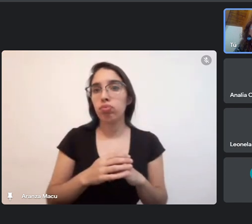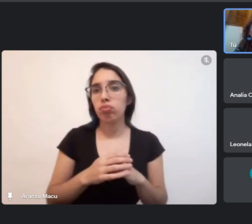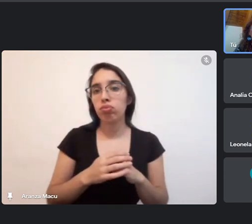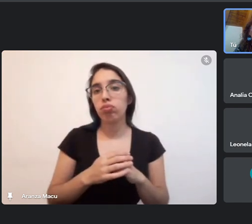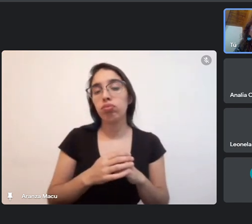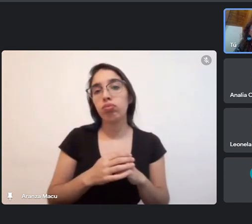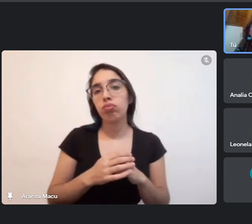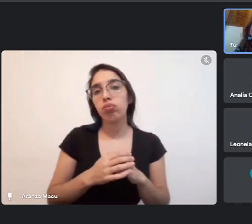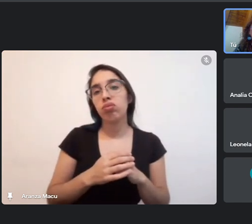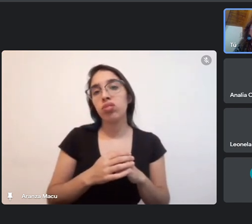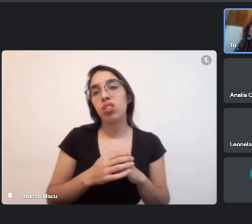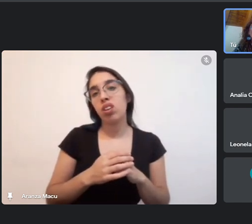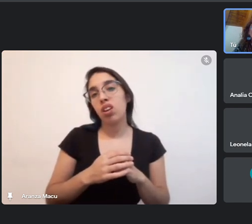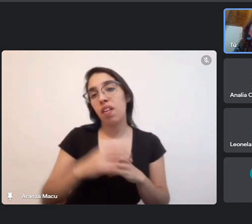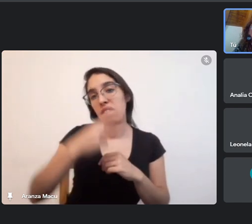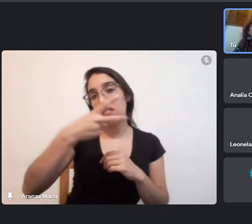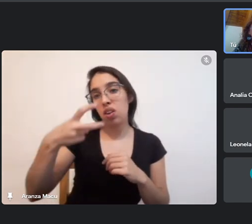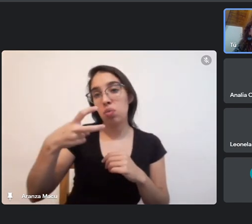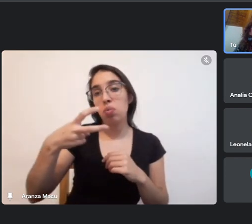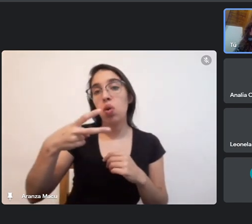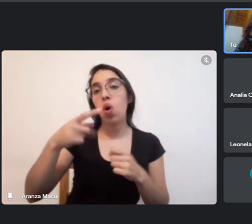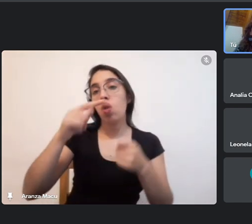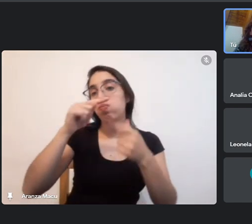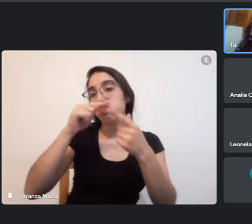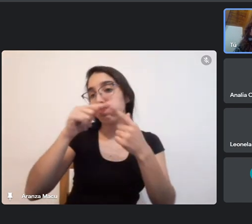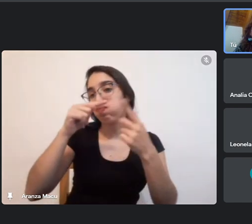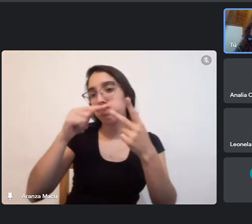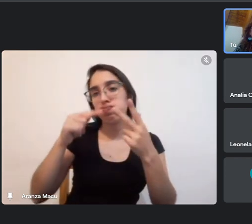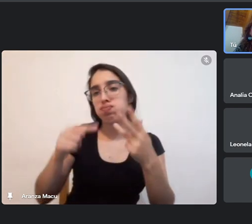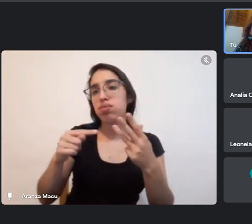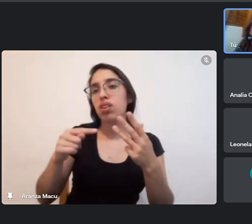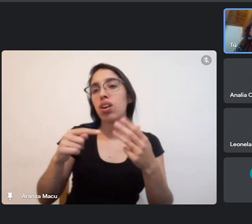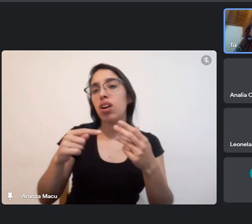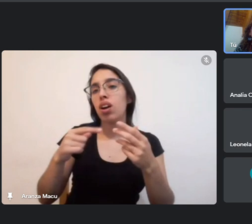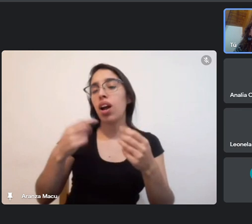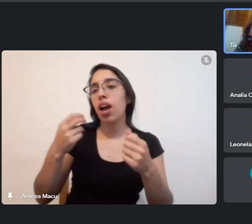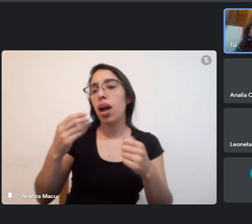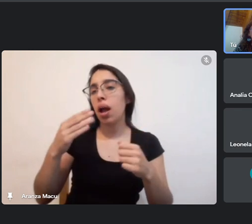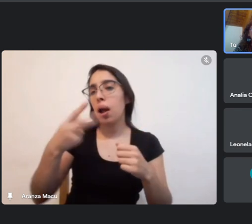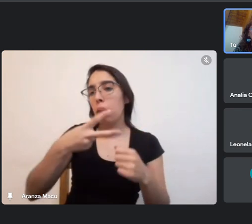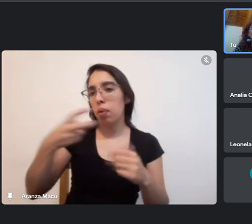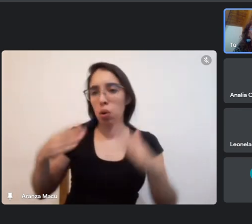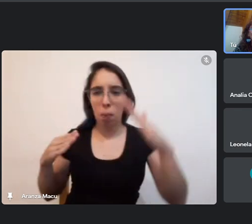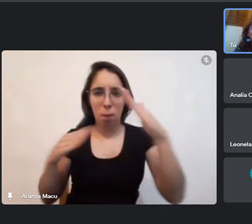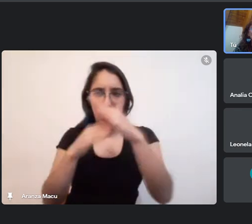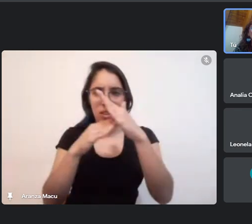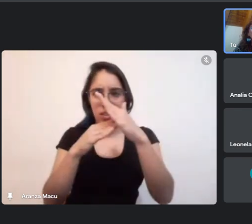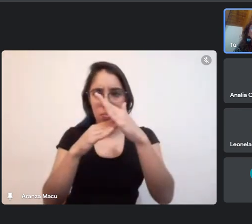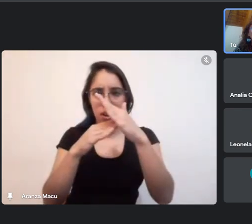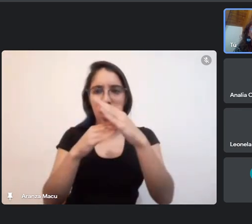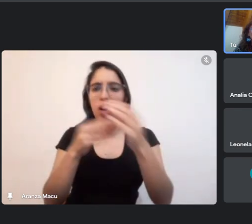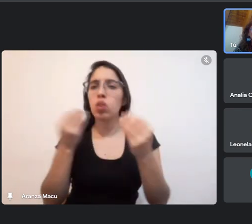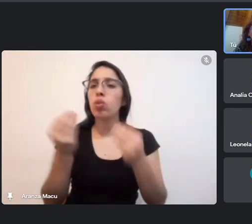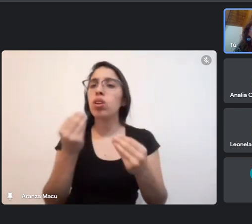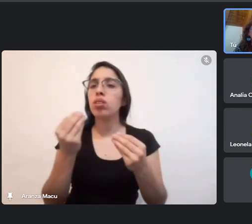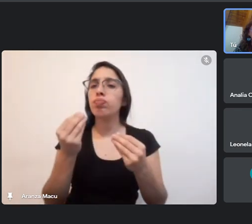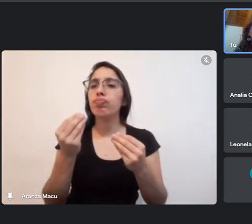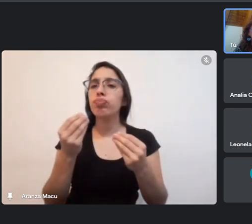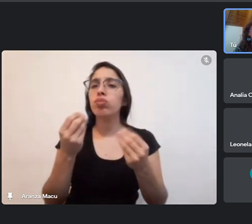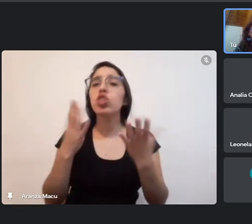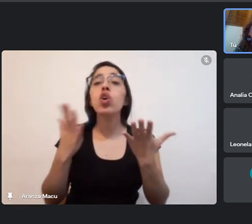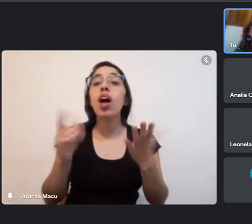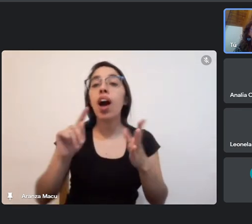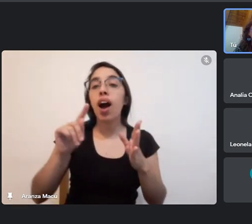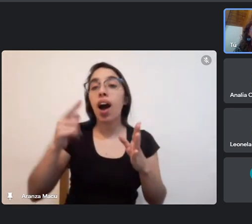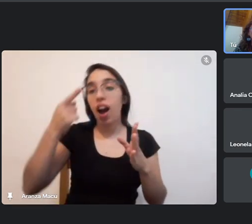verbo, el verbo principal, el que se refiere a la acción, va a estar al final de esa frase,